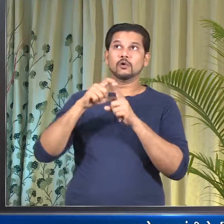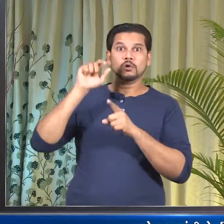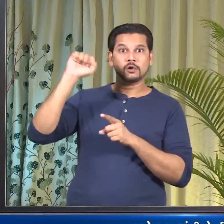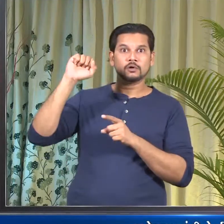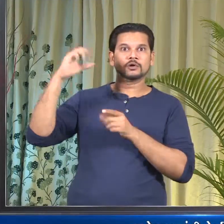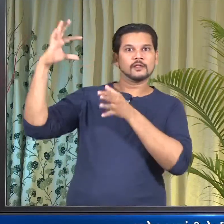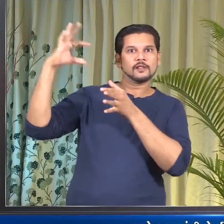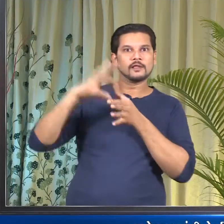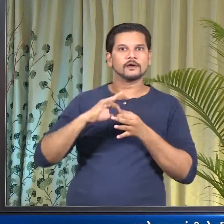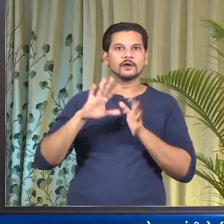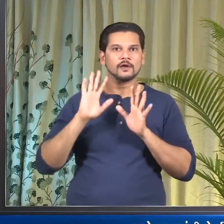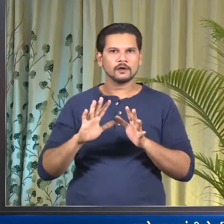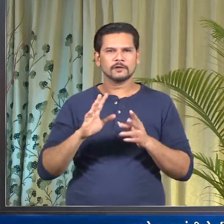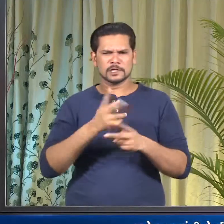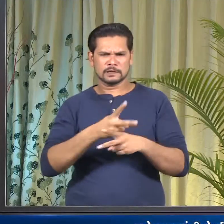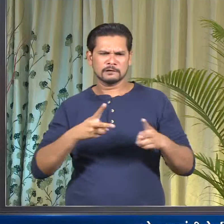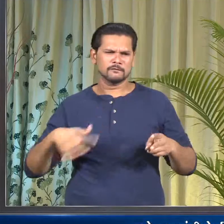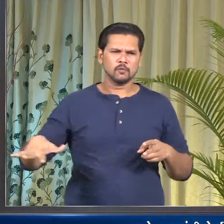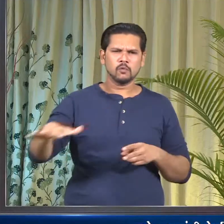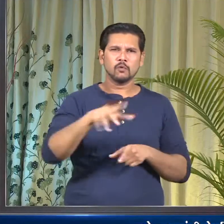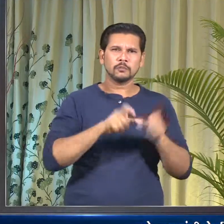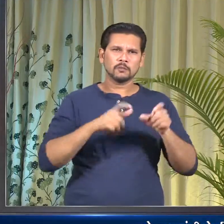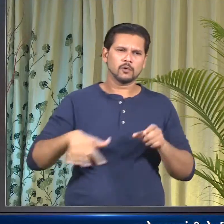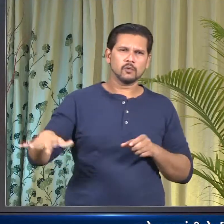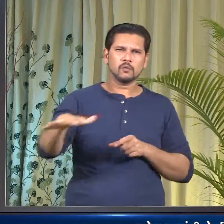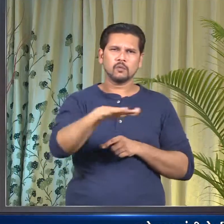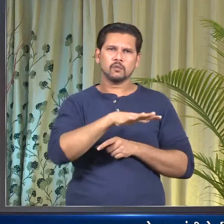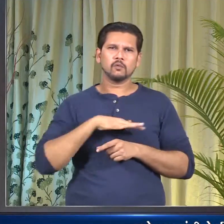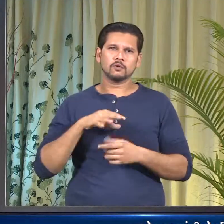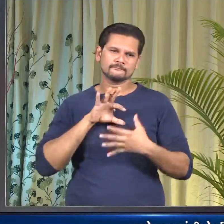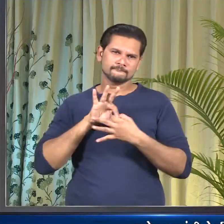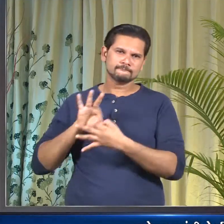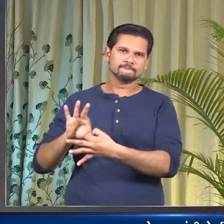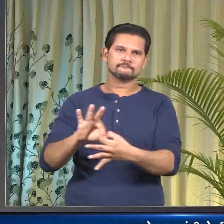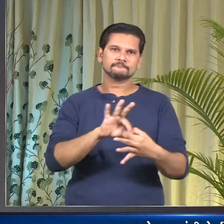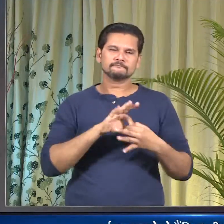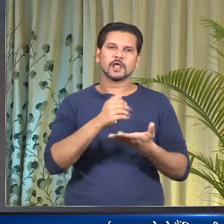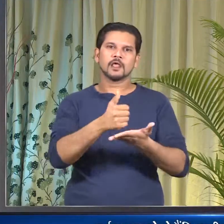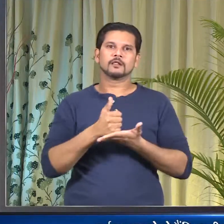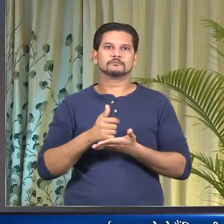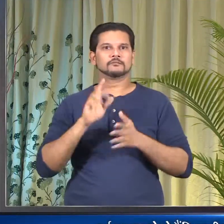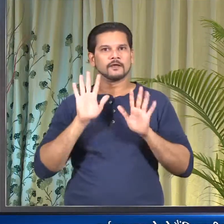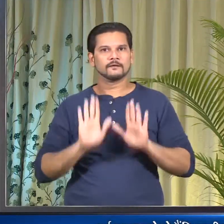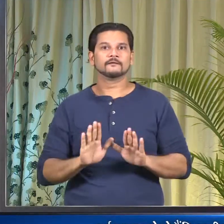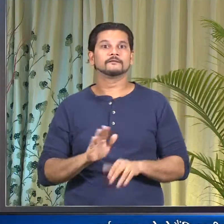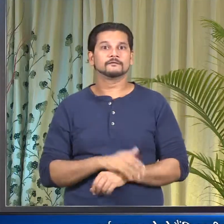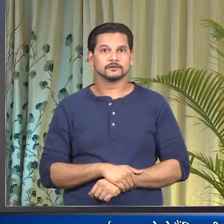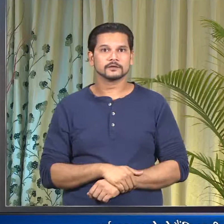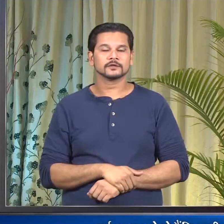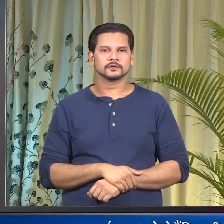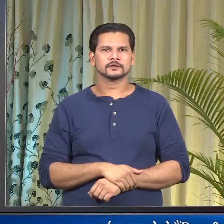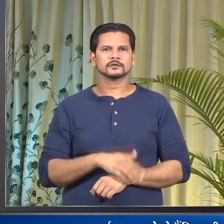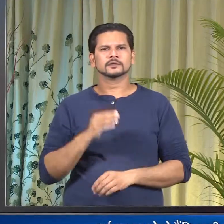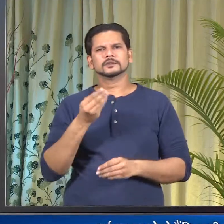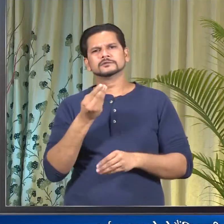अनेक मनुष्य आत्माओं के परिवर्तन का सहियो होता है. कई बार हम सोचते इतनी बड़ी